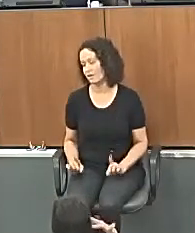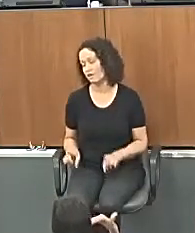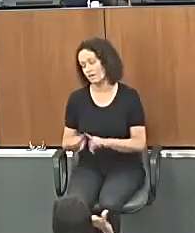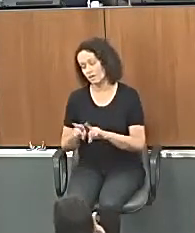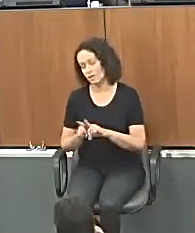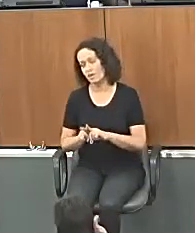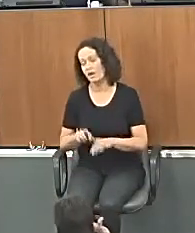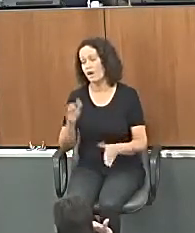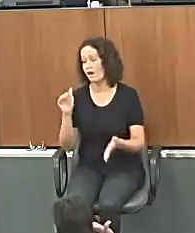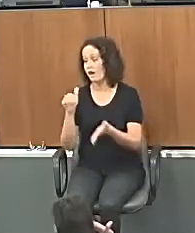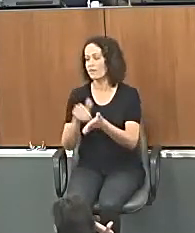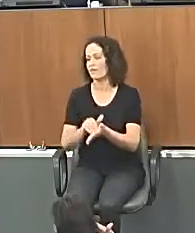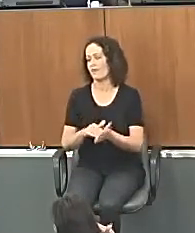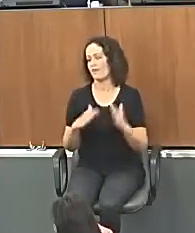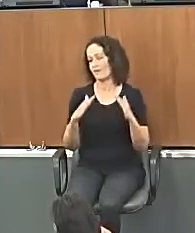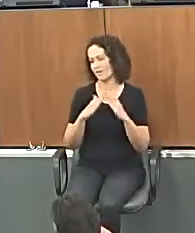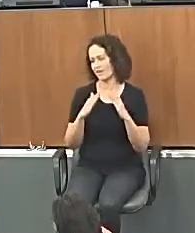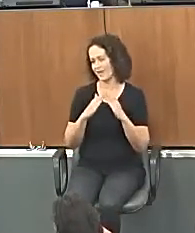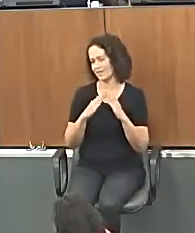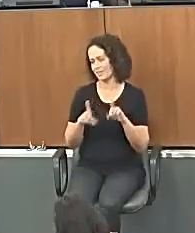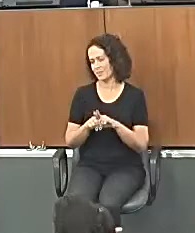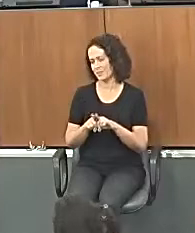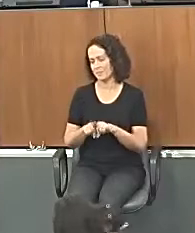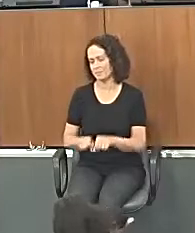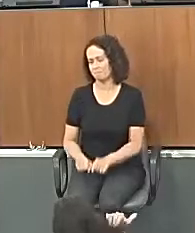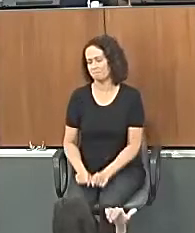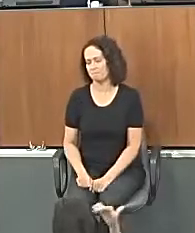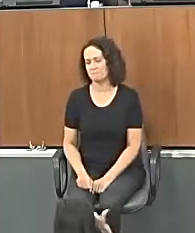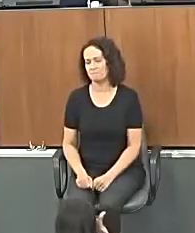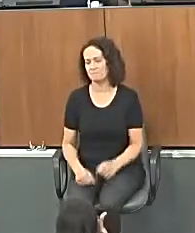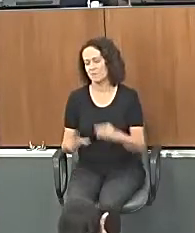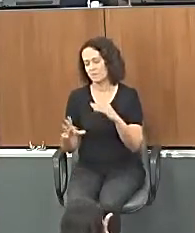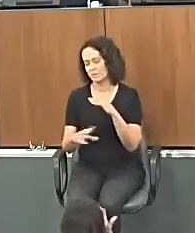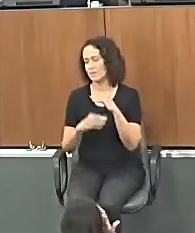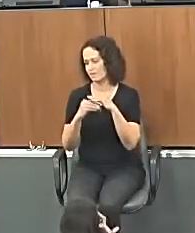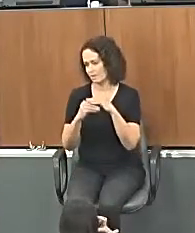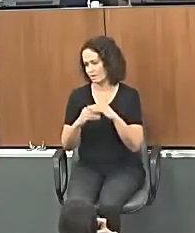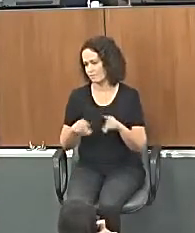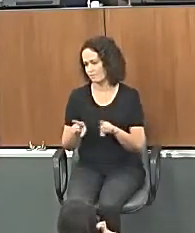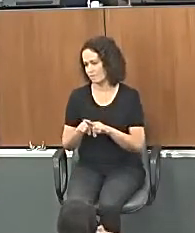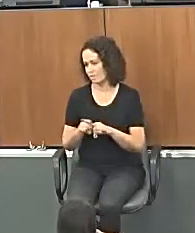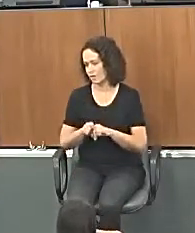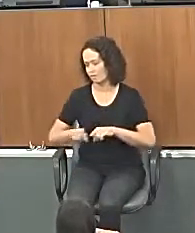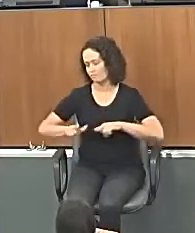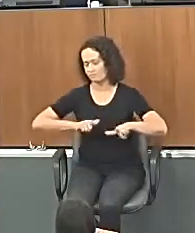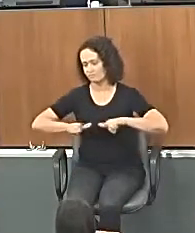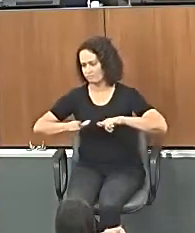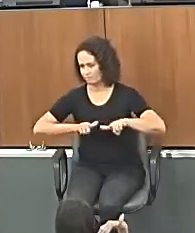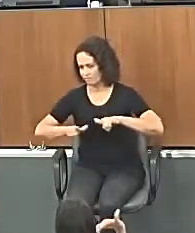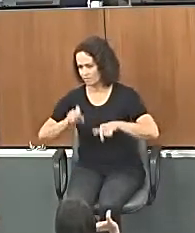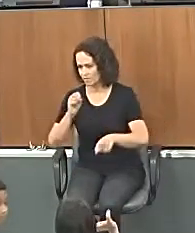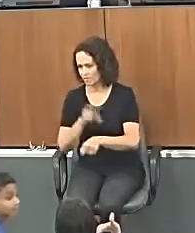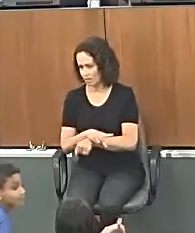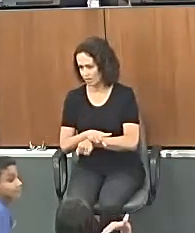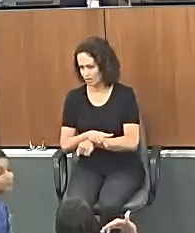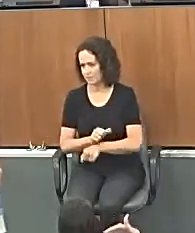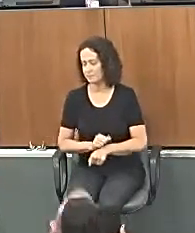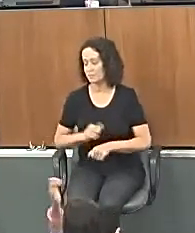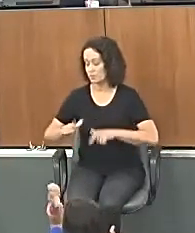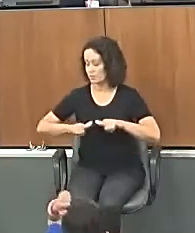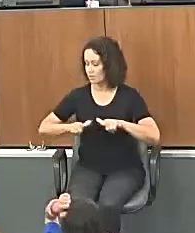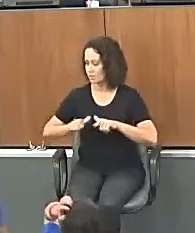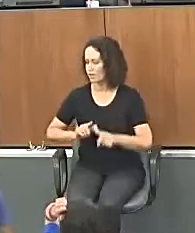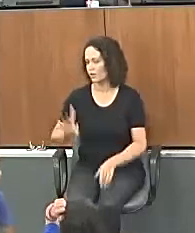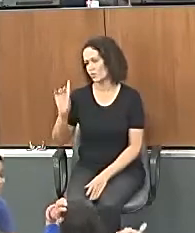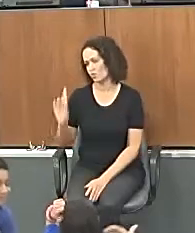e complementando a a fala do deputado josé guilherme com relação ao trabalho do deputado o trabalho é um